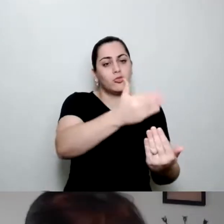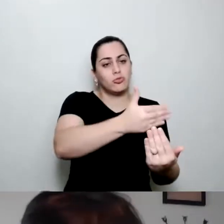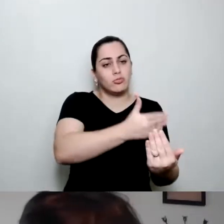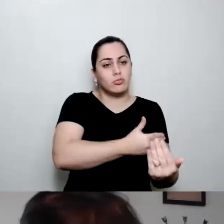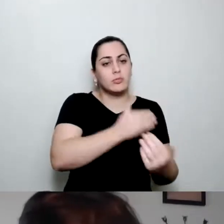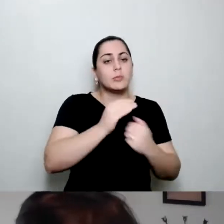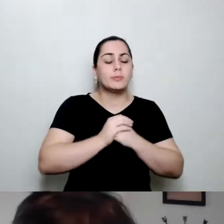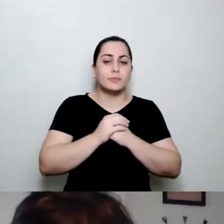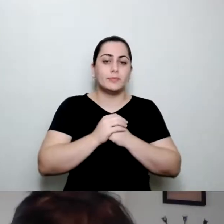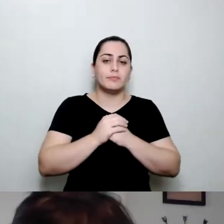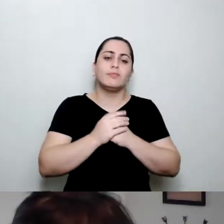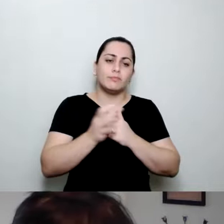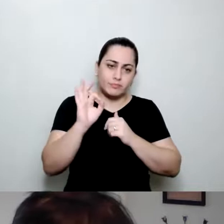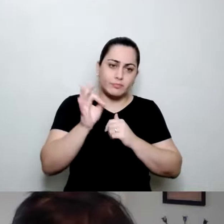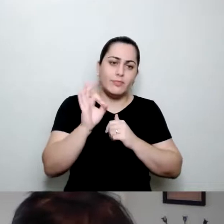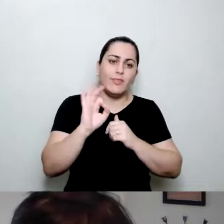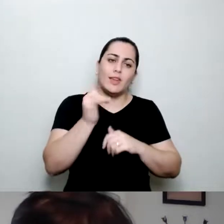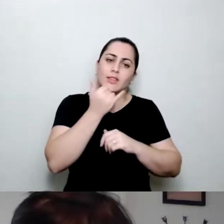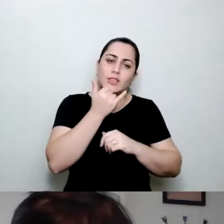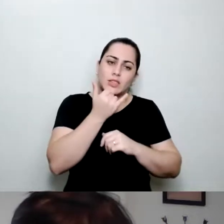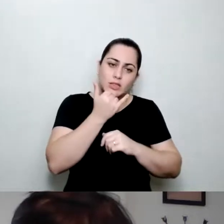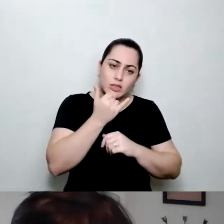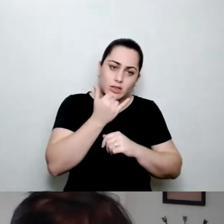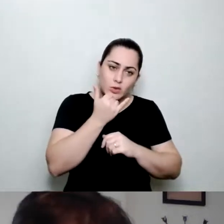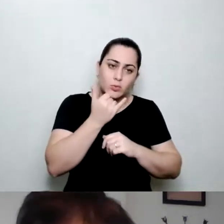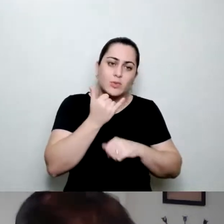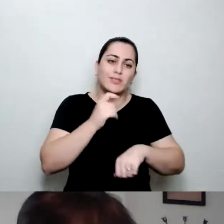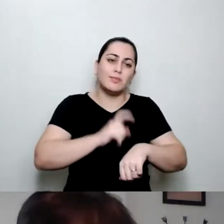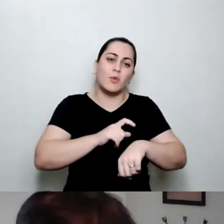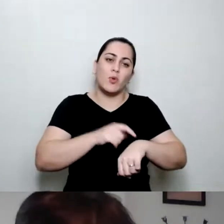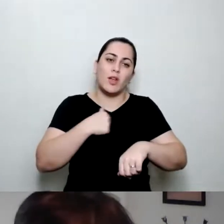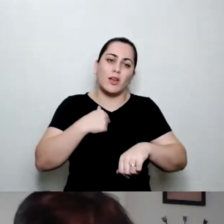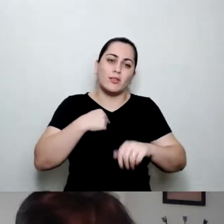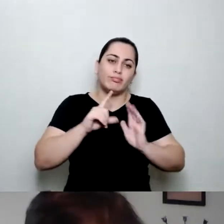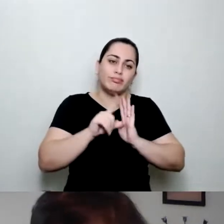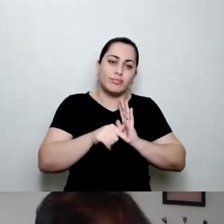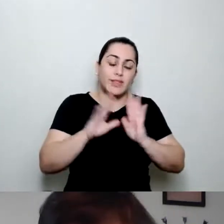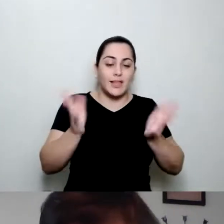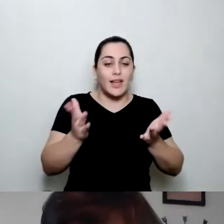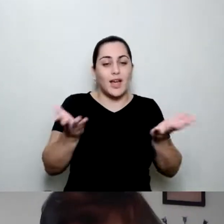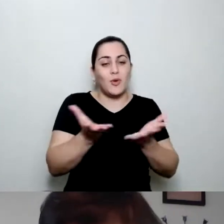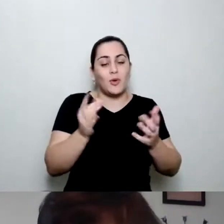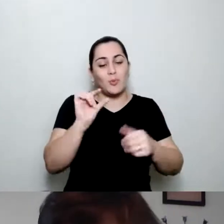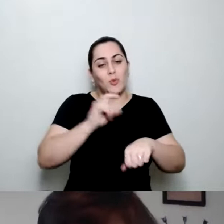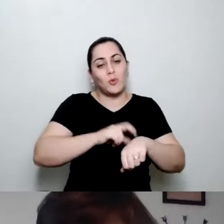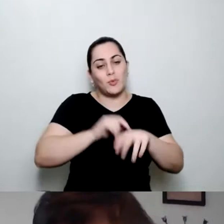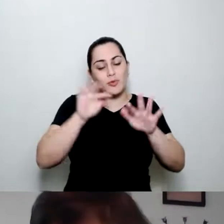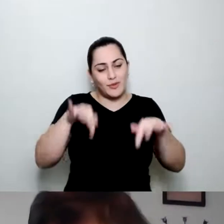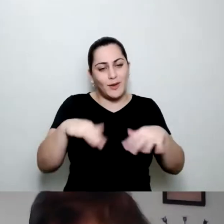bem. Realmente, me perdoa, eu ultrapassei o tempo e agora estamos com pouco tempo no